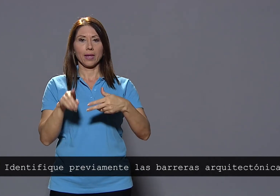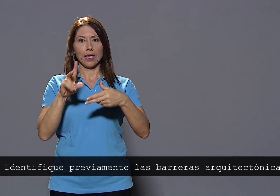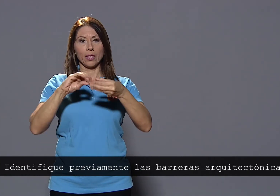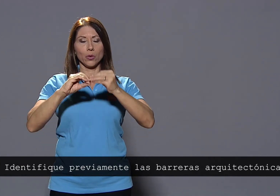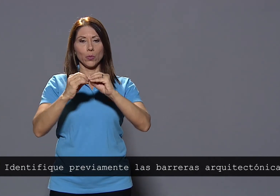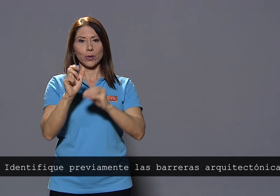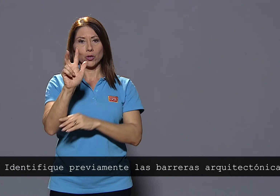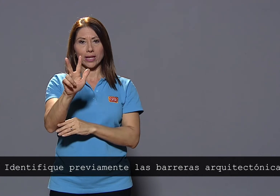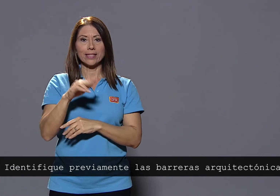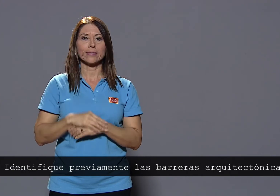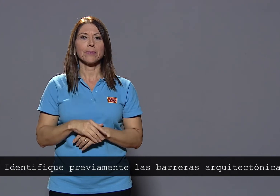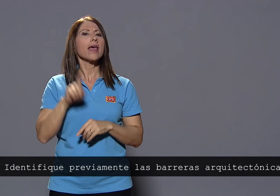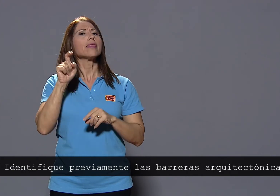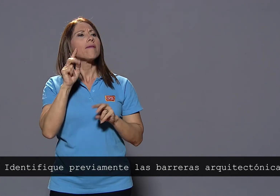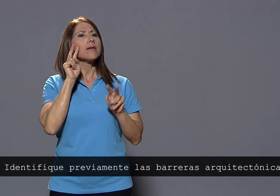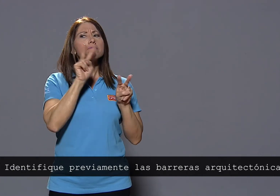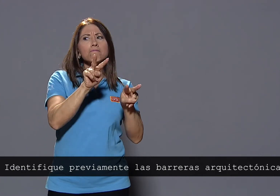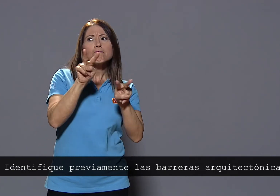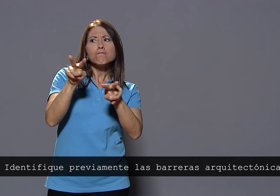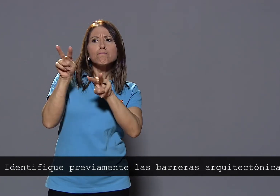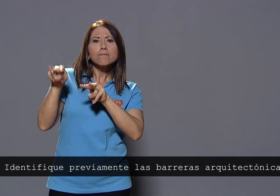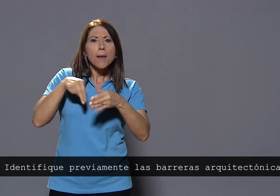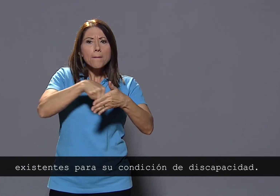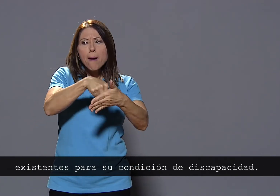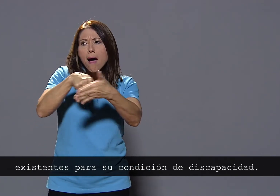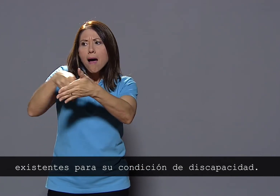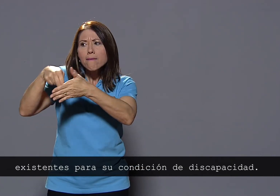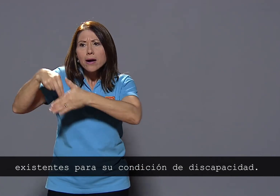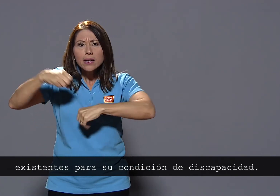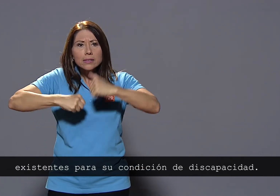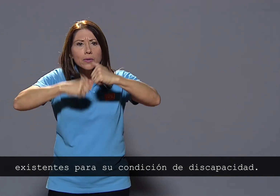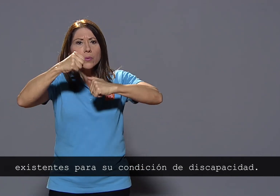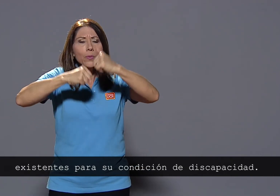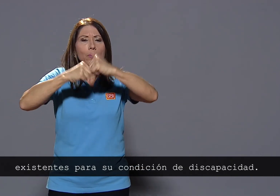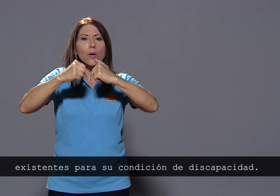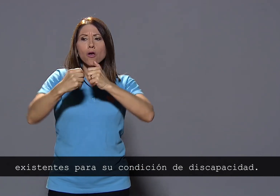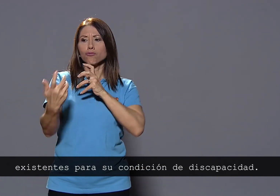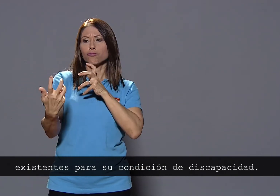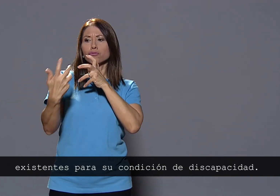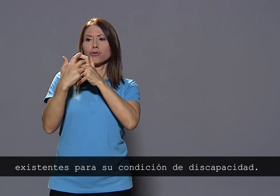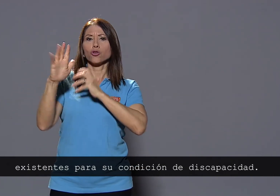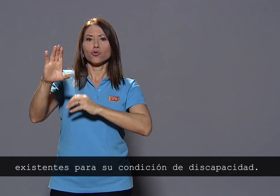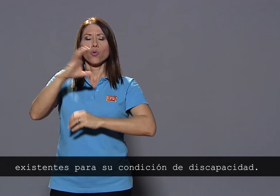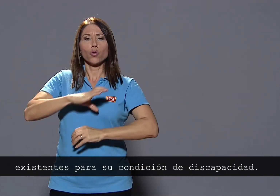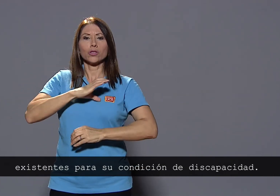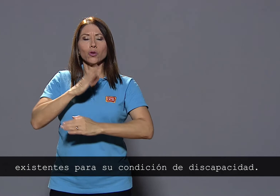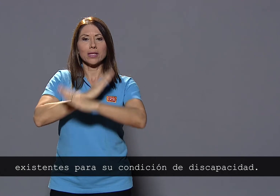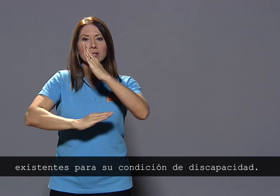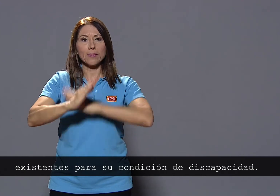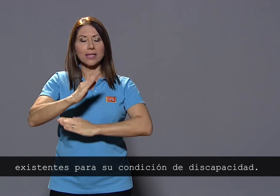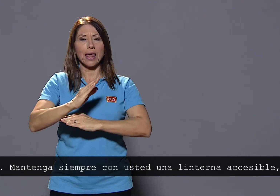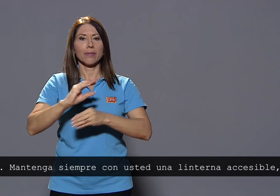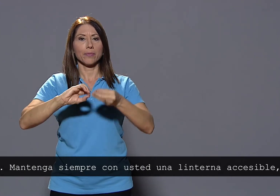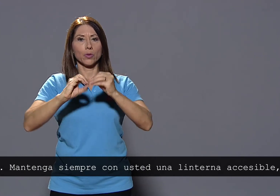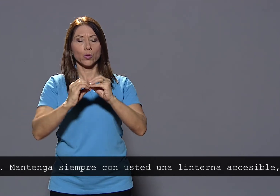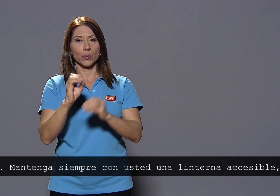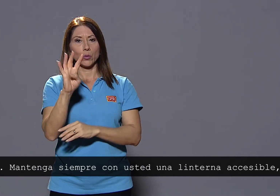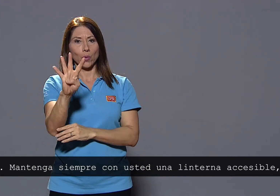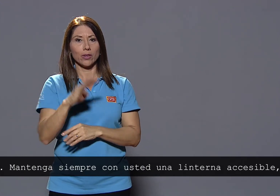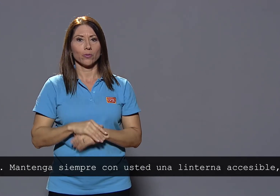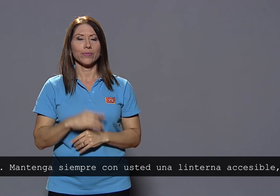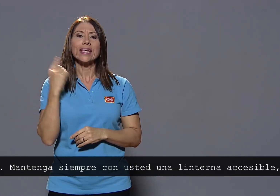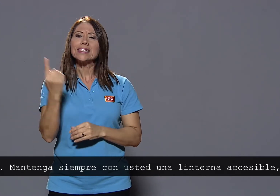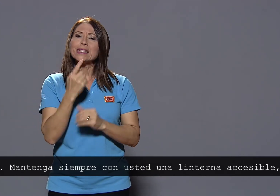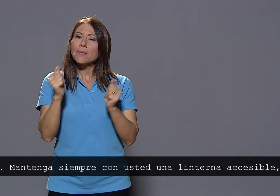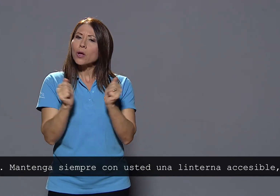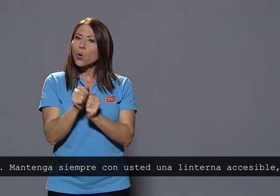3. Identifique previamente las barreras arquitectónicas existentes para su condición de discapacidad. 4.